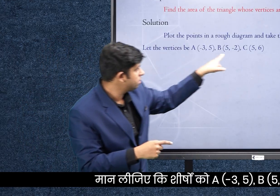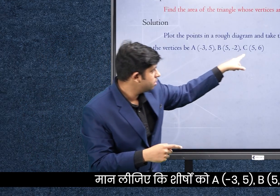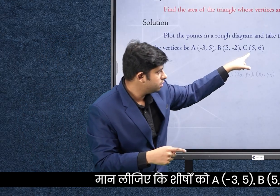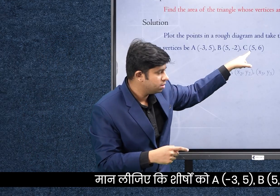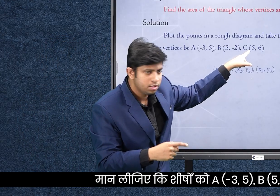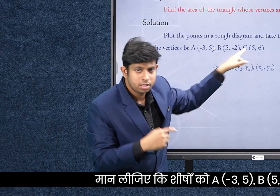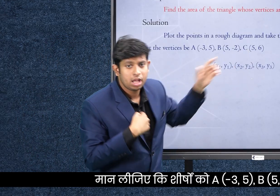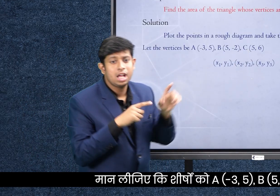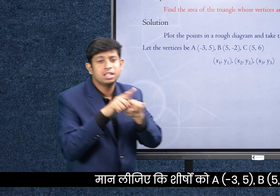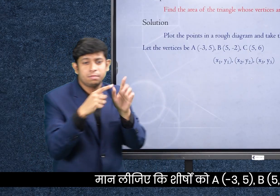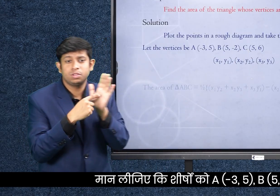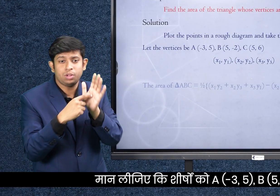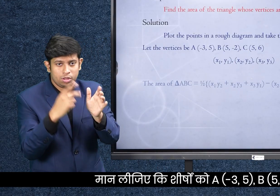6,